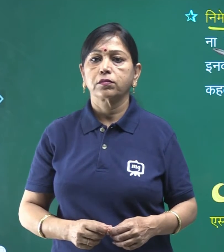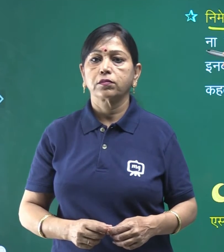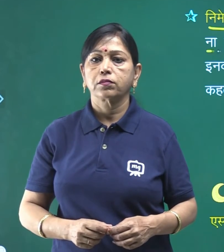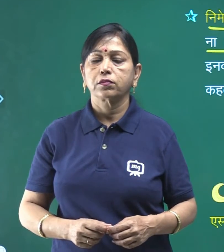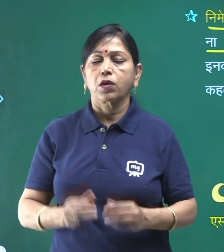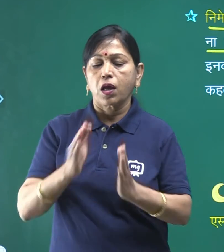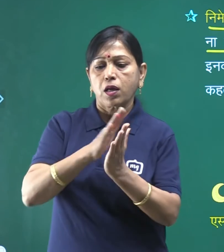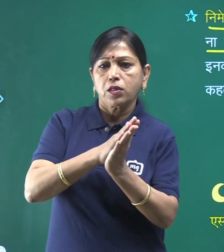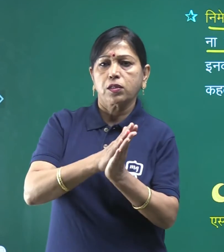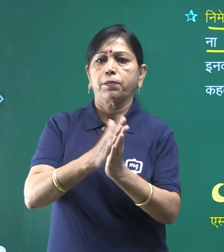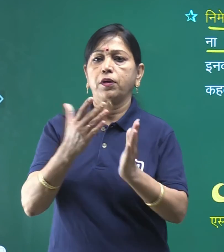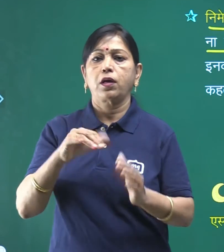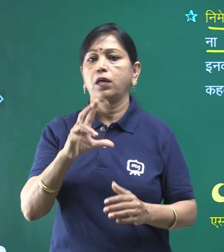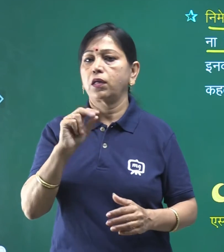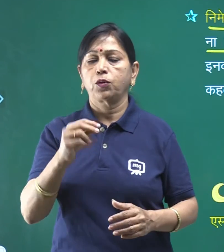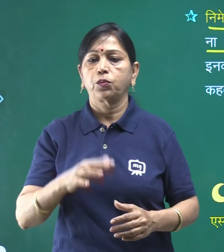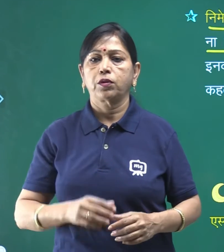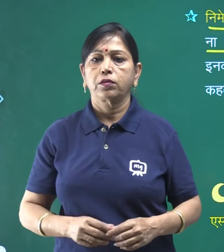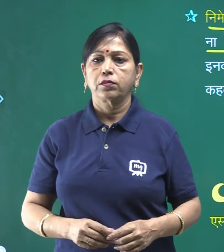चपटा न होकर